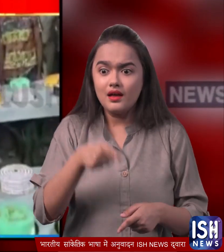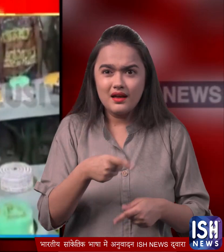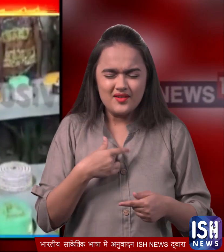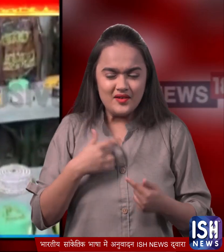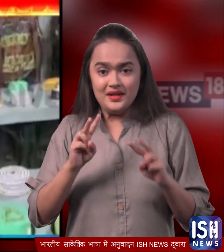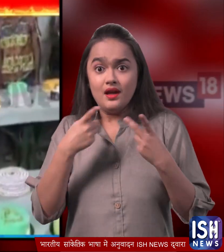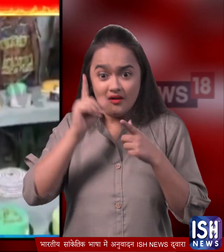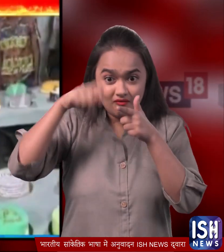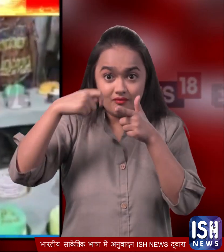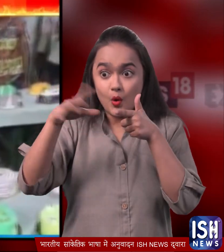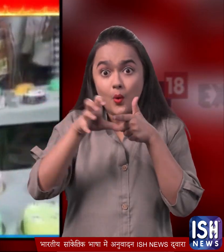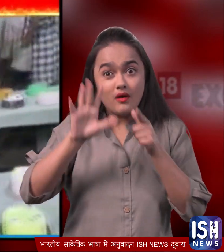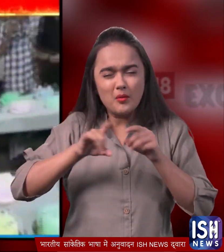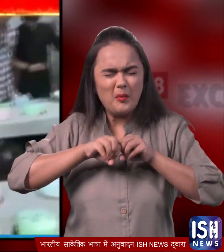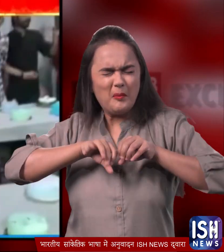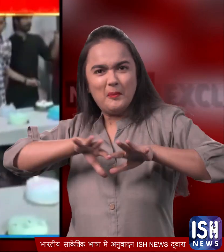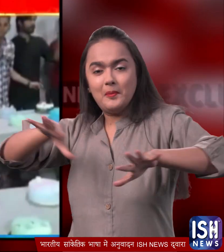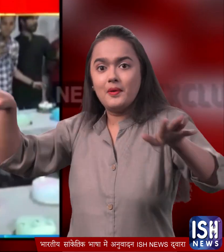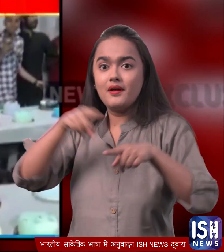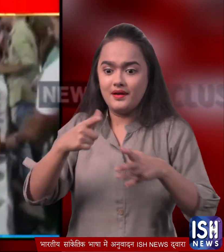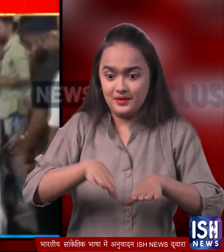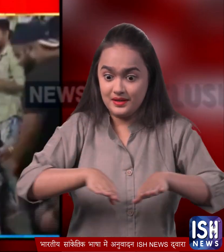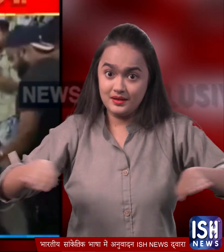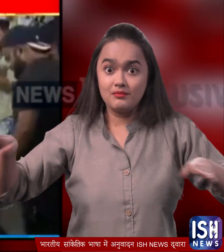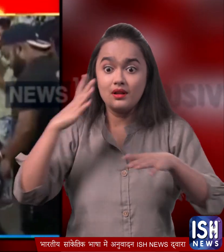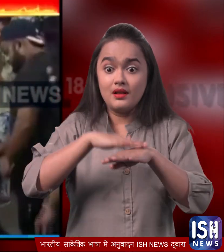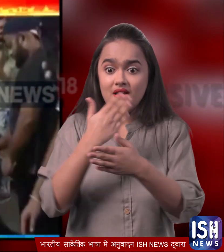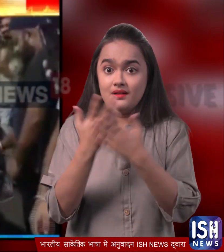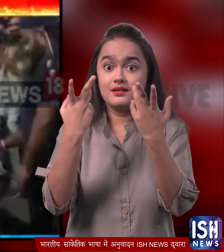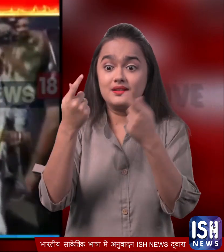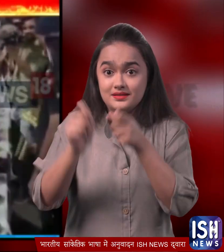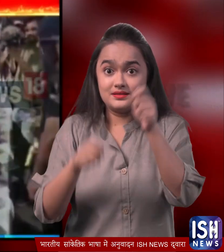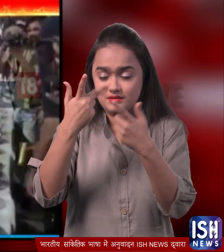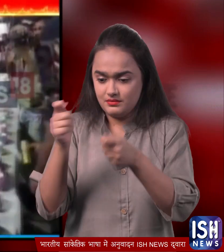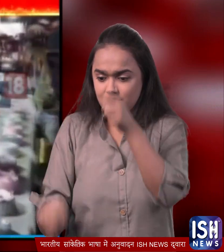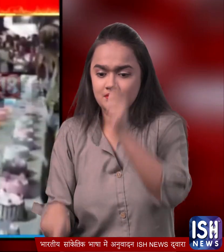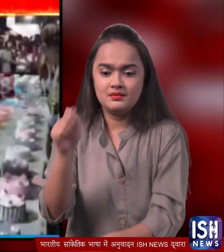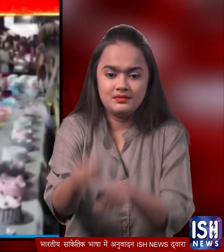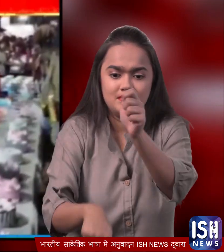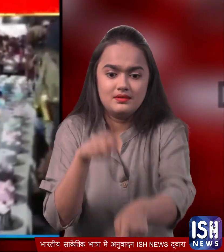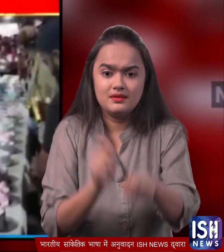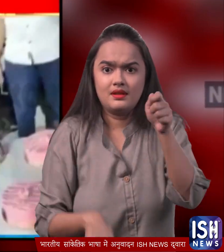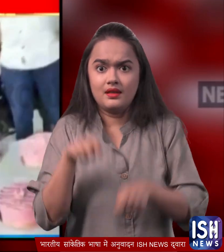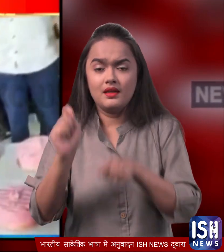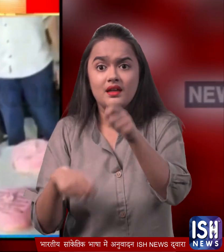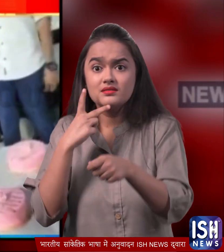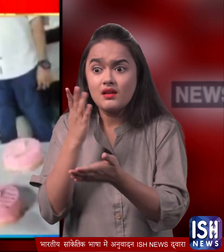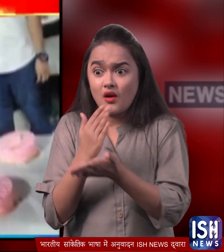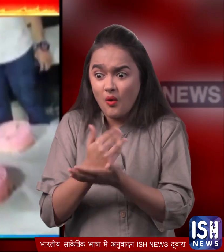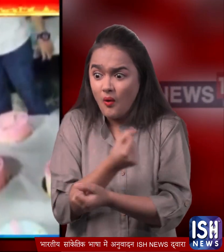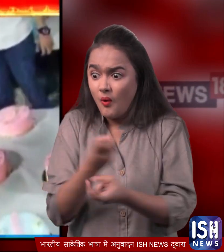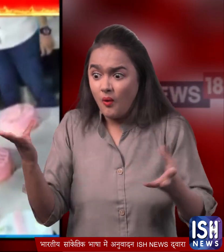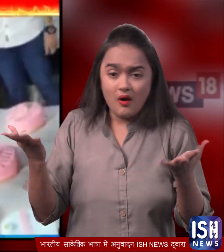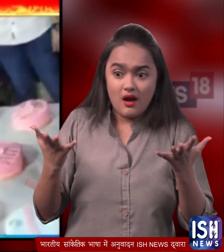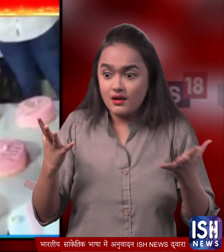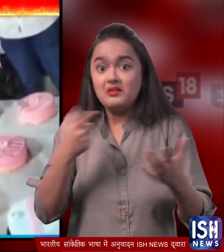इस अनोखे जन्मदिन का वीडियो भी वायरल हुआ, जिसमें वो टेबल पर सजे केक दोनों हाथों में लिए चाकू से काटता नजर आया। केक ज्यादा थे,